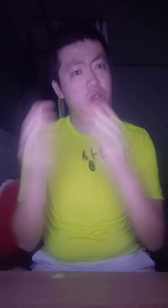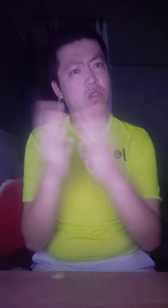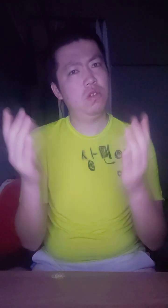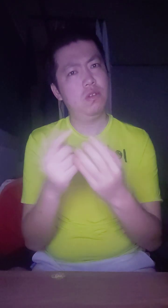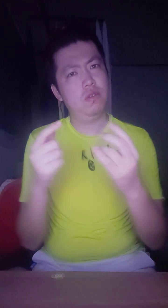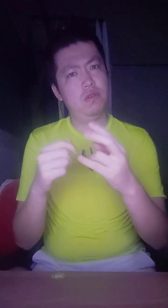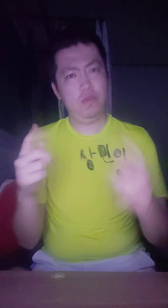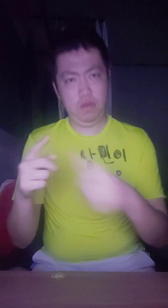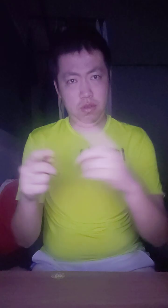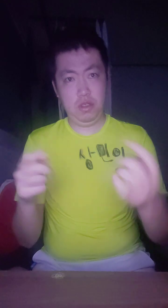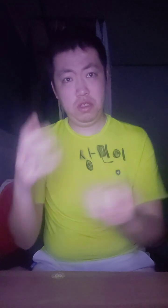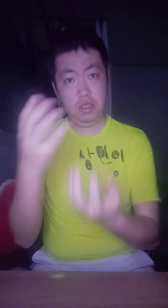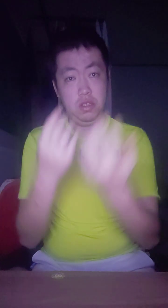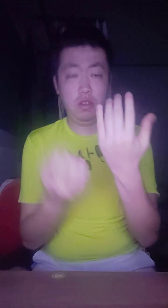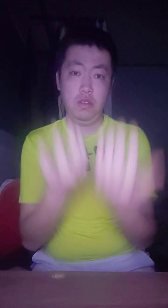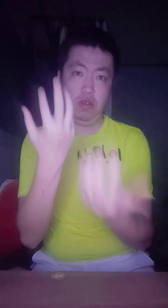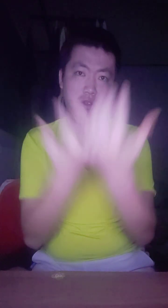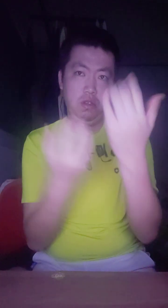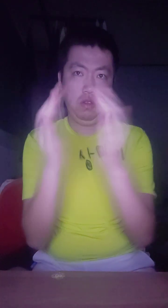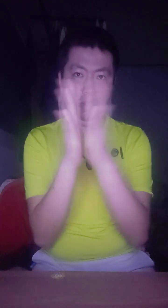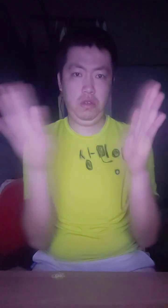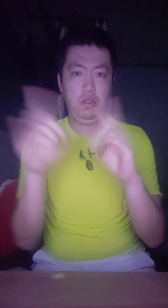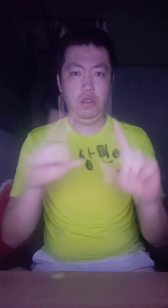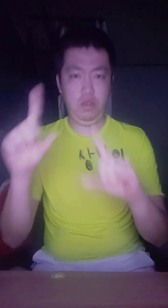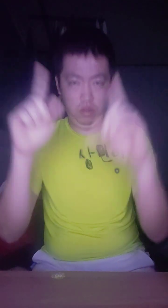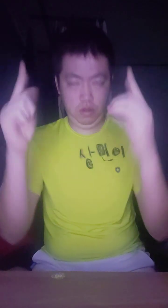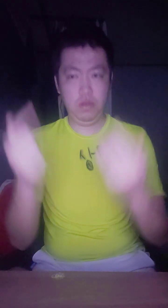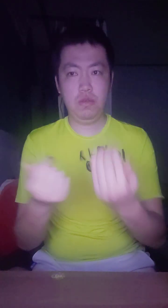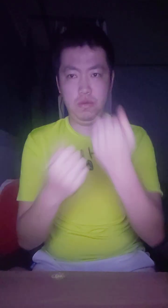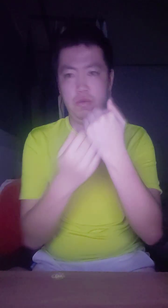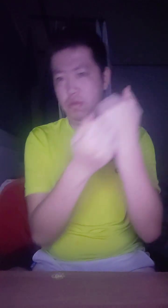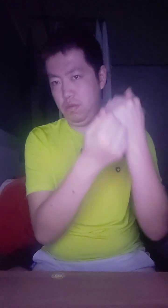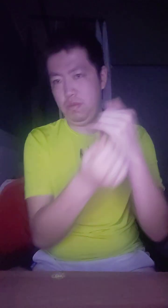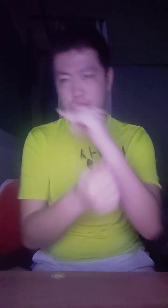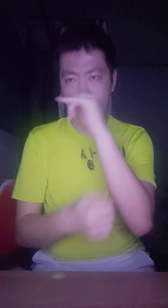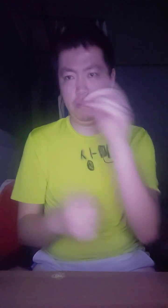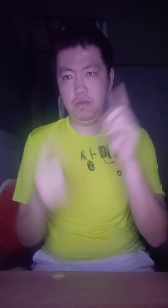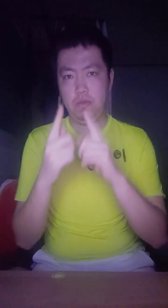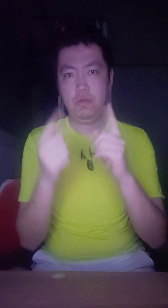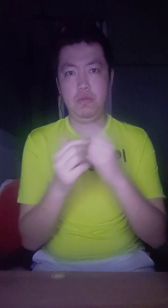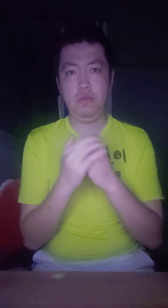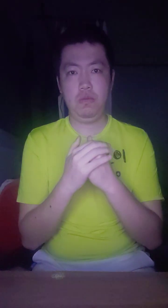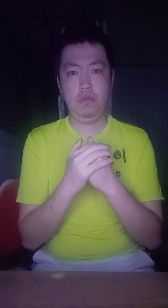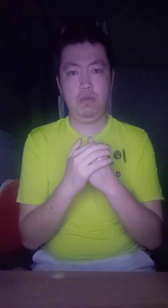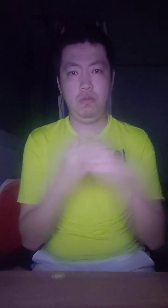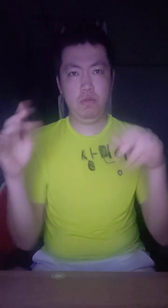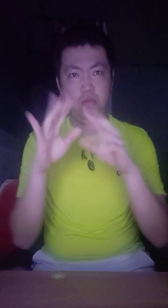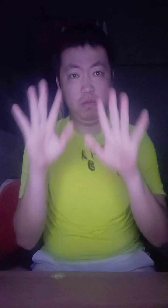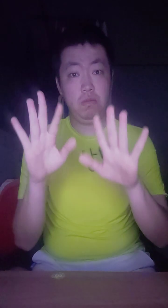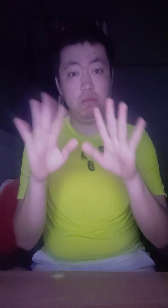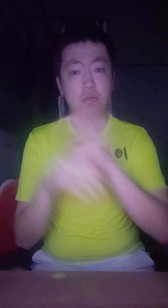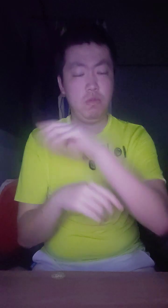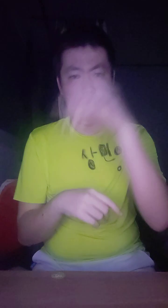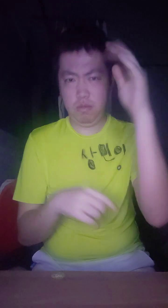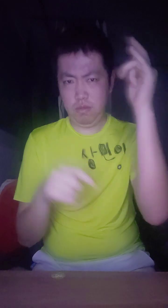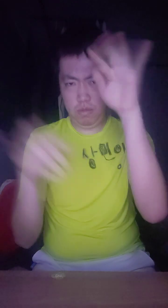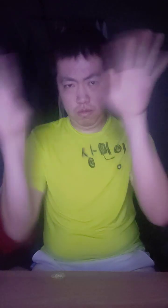노후 차량 엔진룸에서 불이 시작됐을 가능성에 무게를 두고 있습니다. 밤 10시쯤 경기 수원시의 한